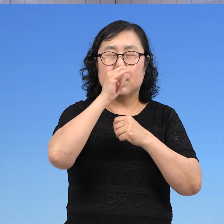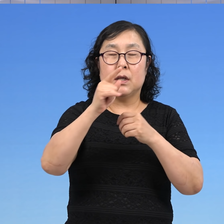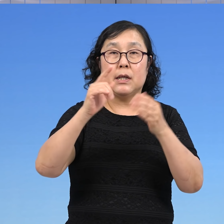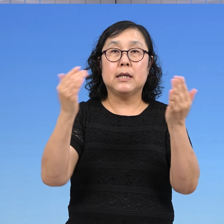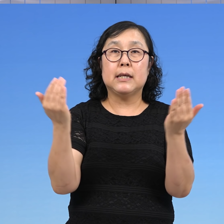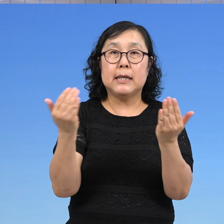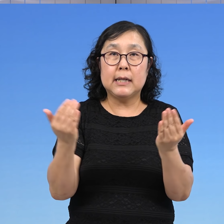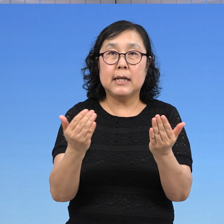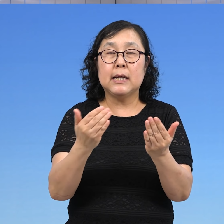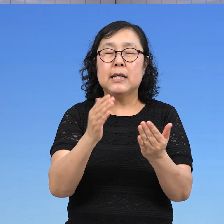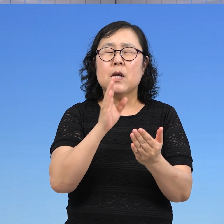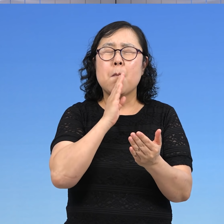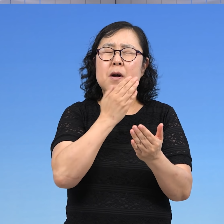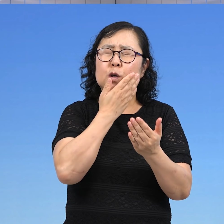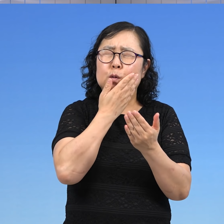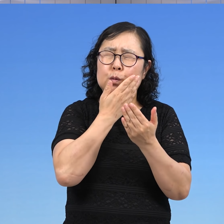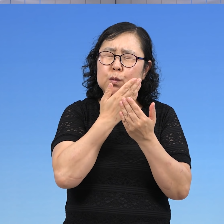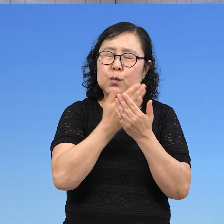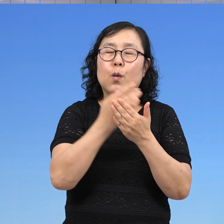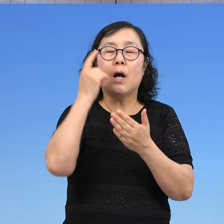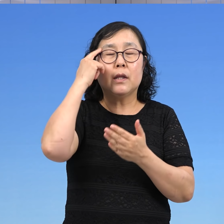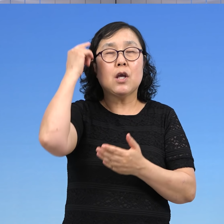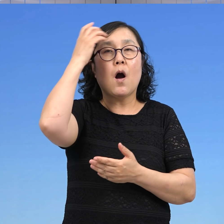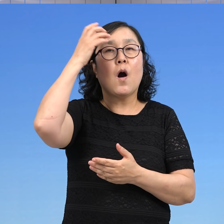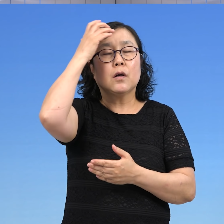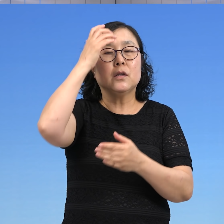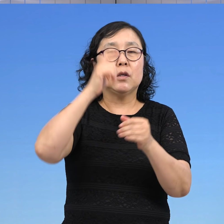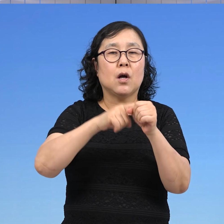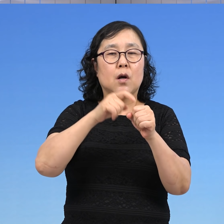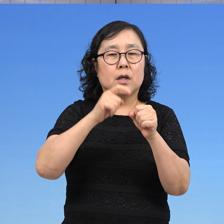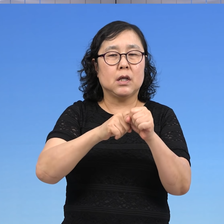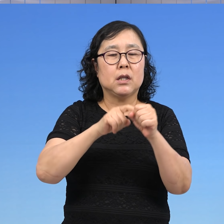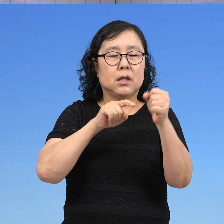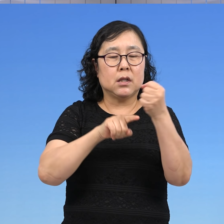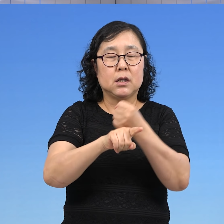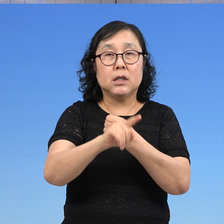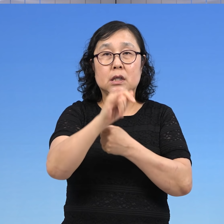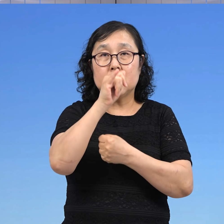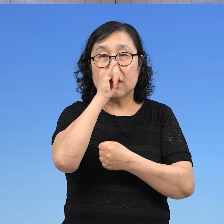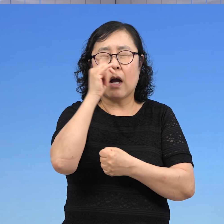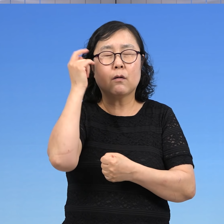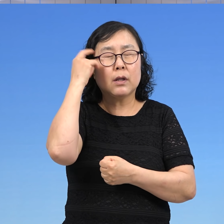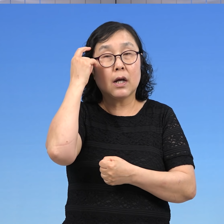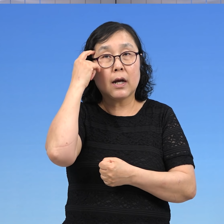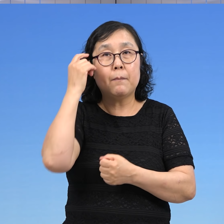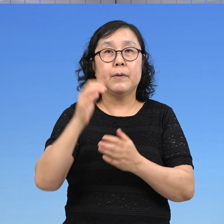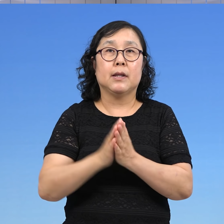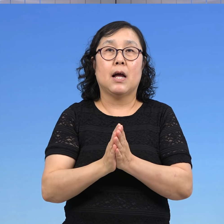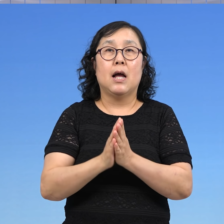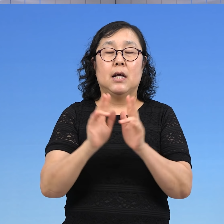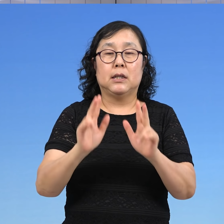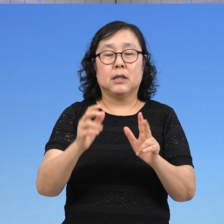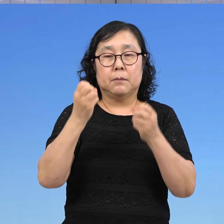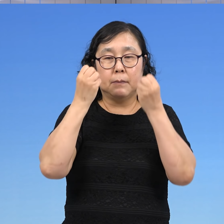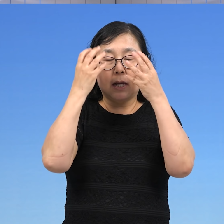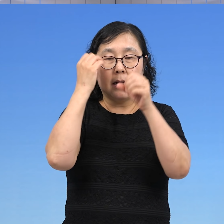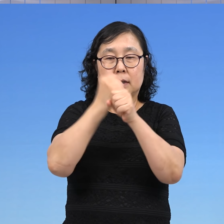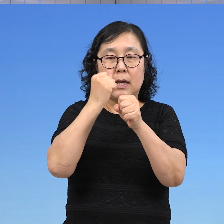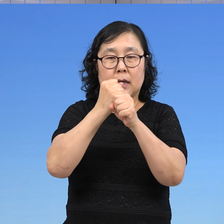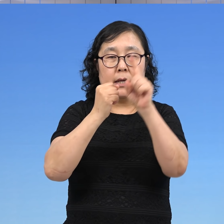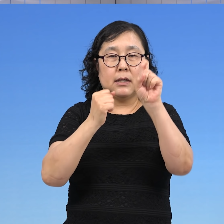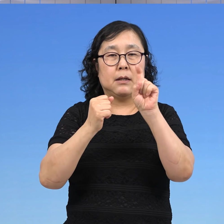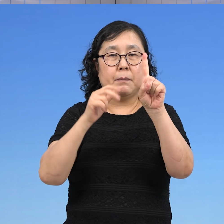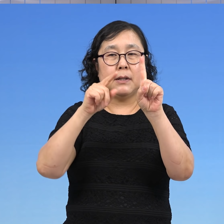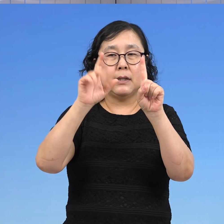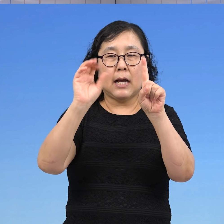이에요 진짜 중요한 영적인 멧세지 겠다고 생각합니다 오늘 이 시대는 요 창세기 11장을